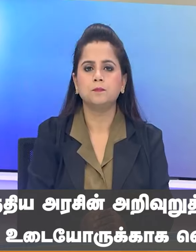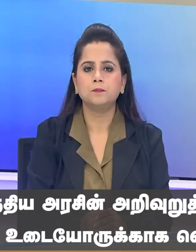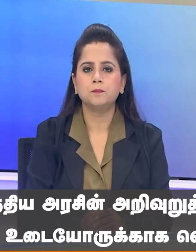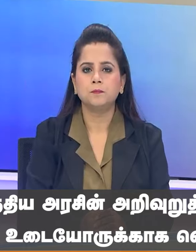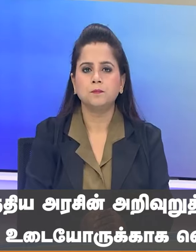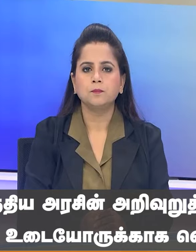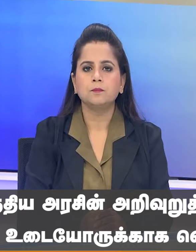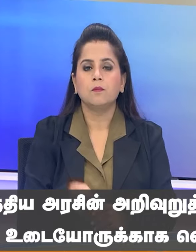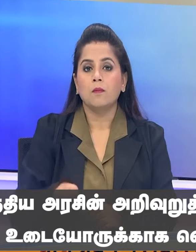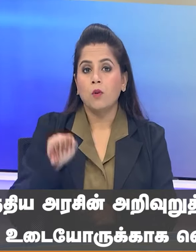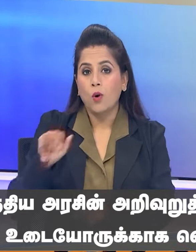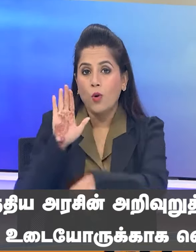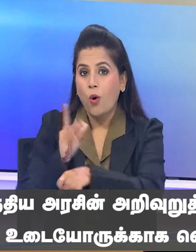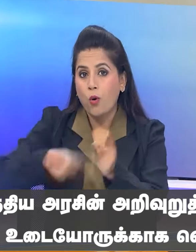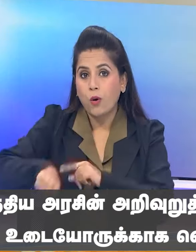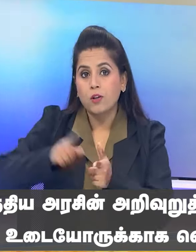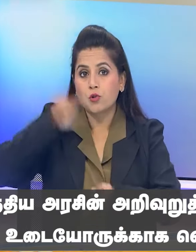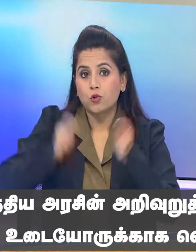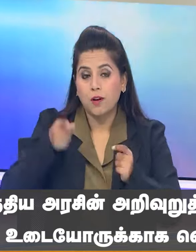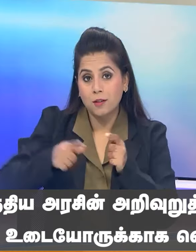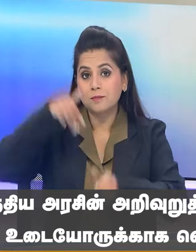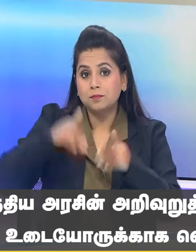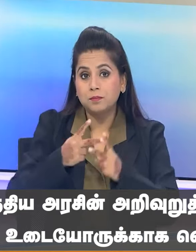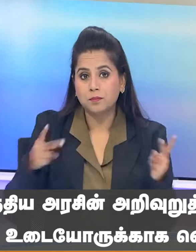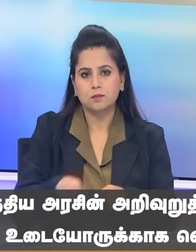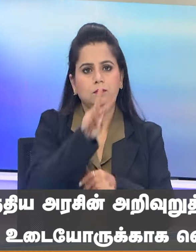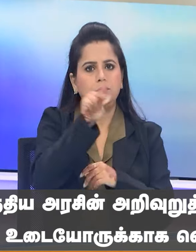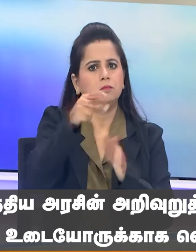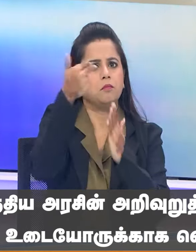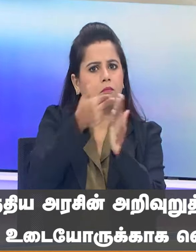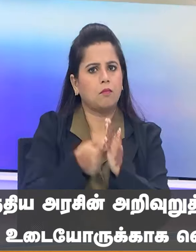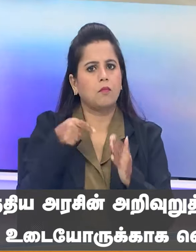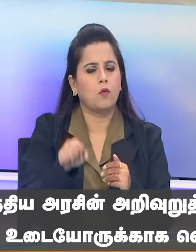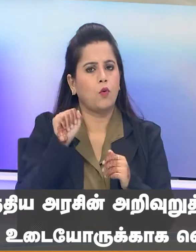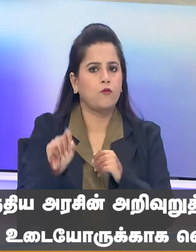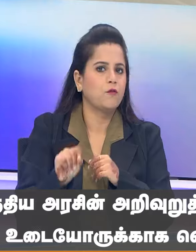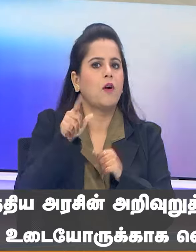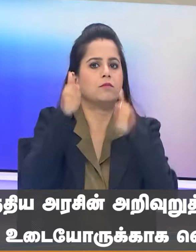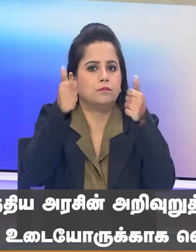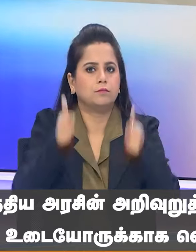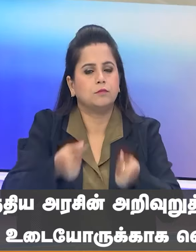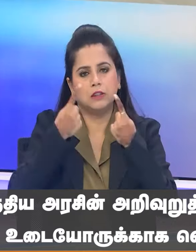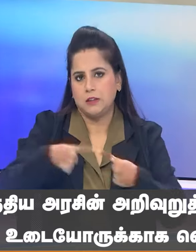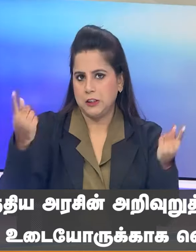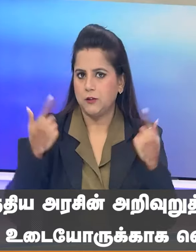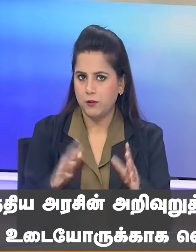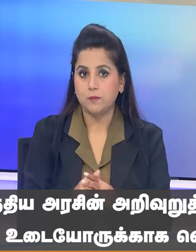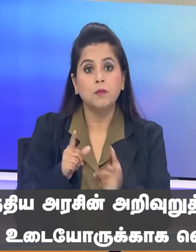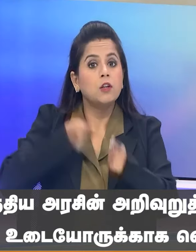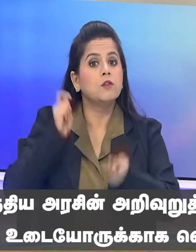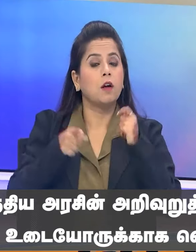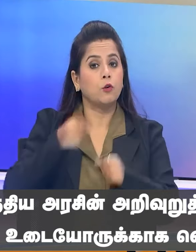है और वही कांग्रेस ने झारखंड विधानसभा चुनाव के लिए 21 उम्मीदवारों की अपनी पहली सूची जारी कर दी है